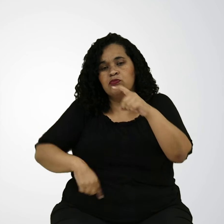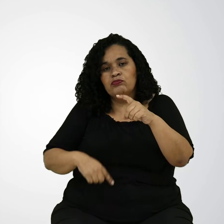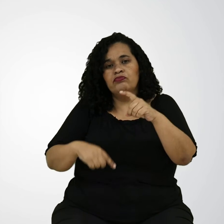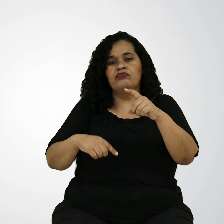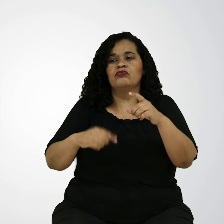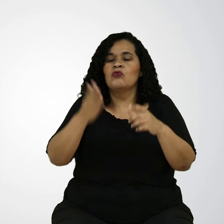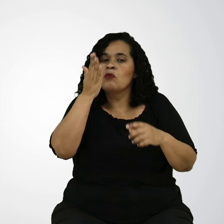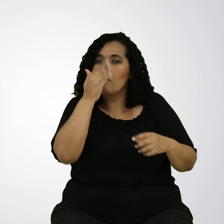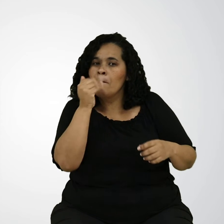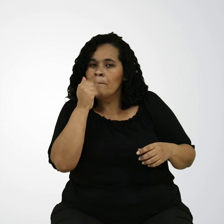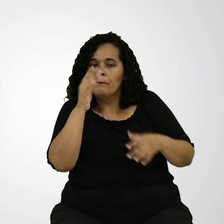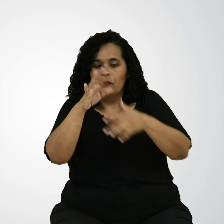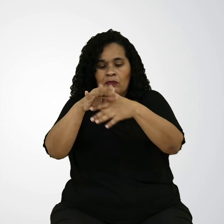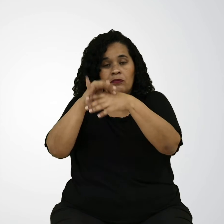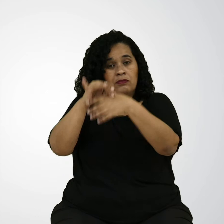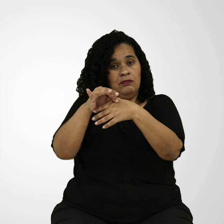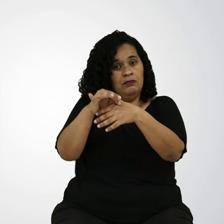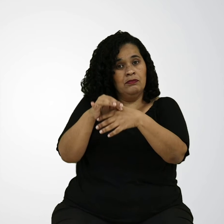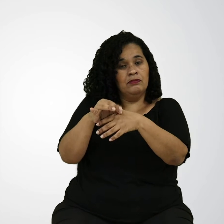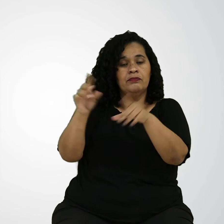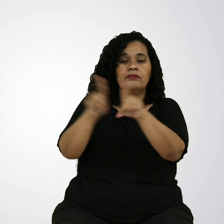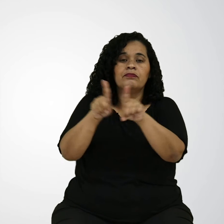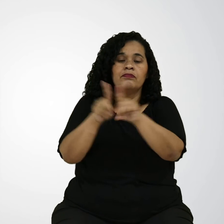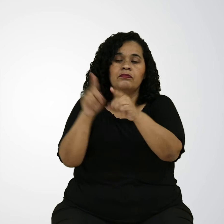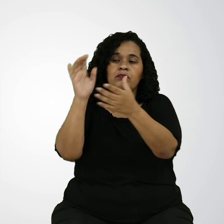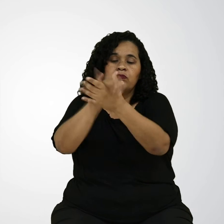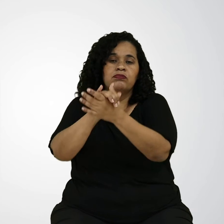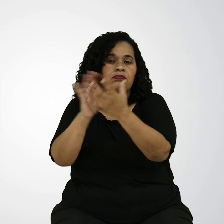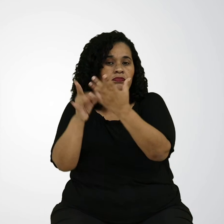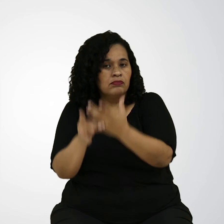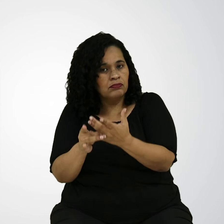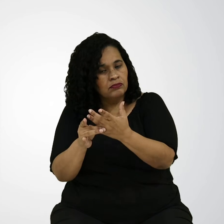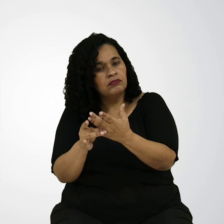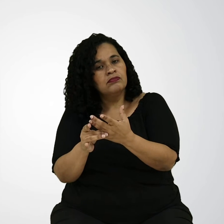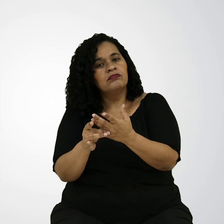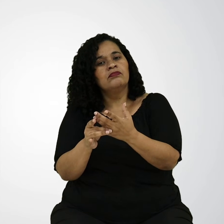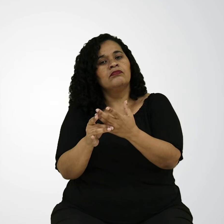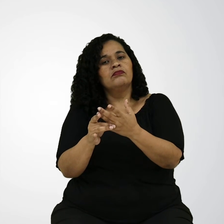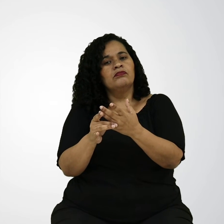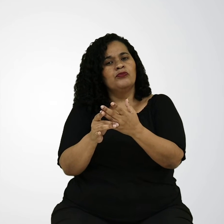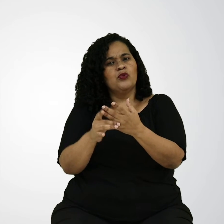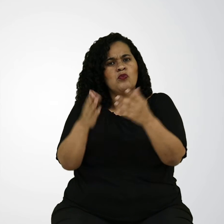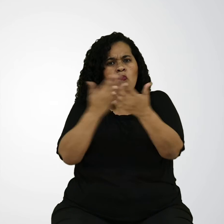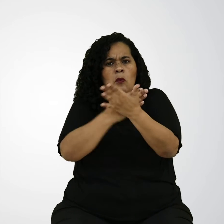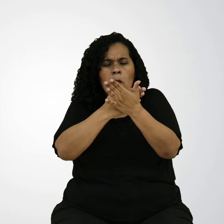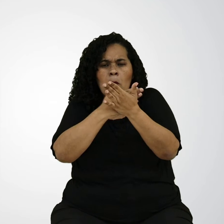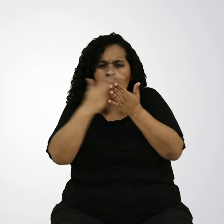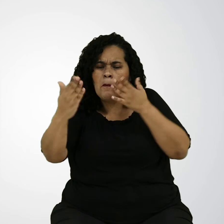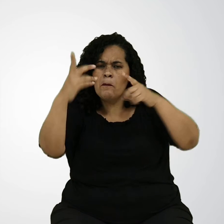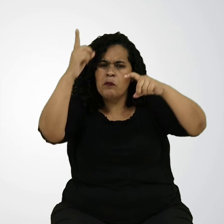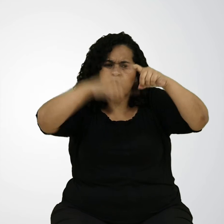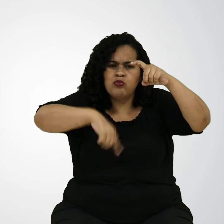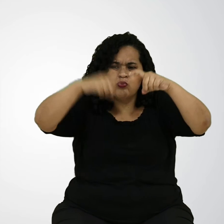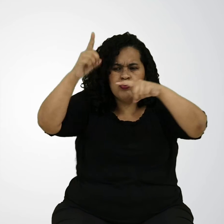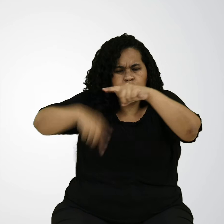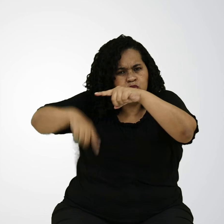carne, vai proibir casamento por conta da relação sexual, enfim, eles vão proibir uma porção de coisas,